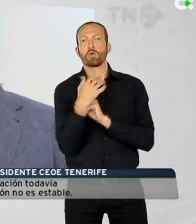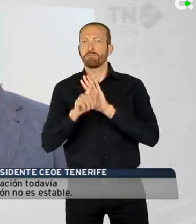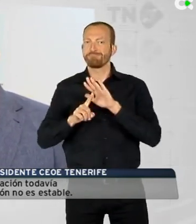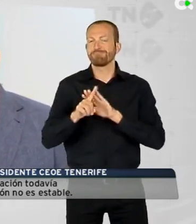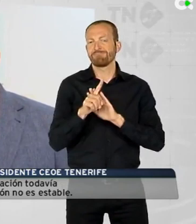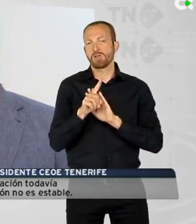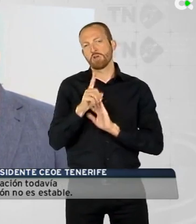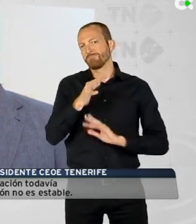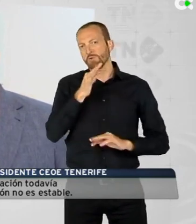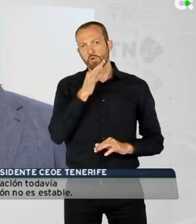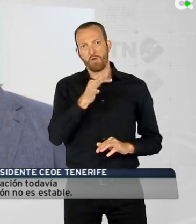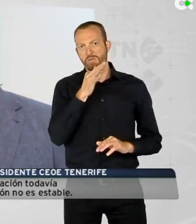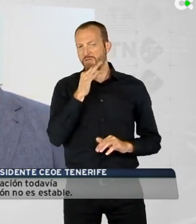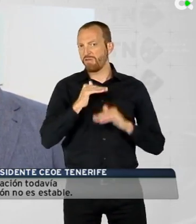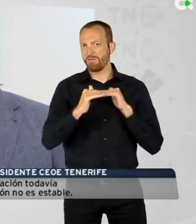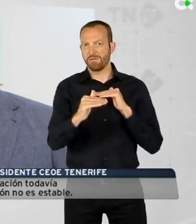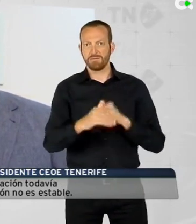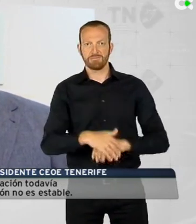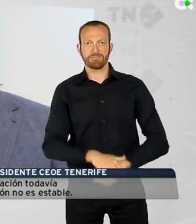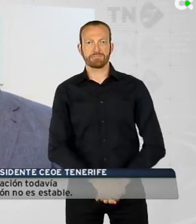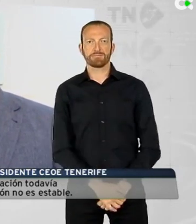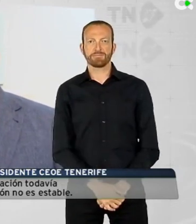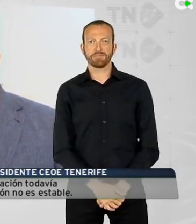no está estable.